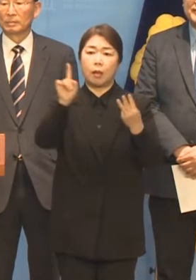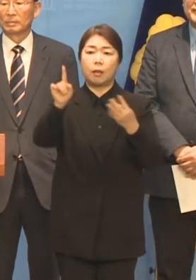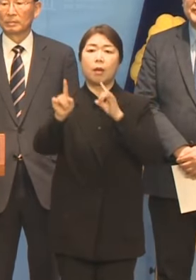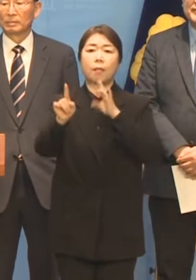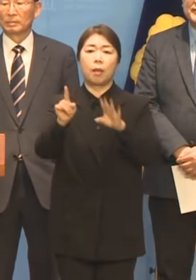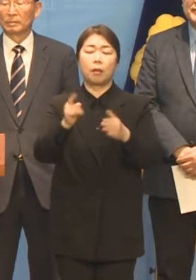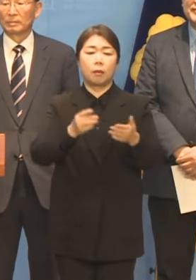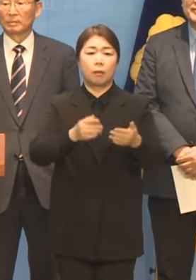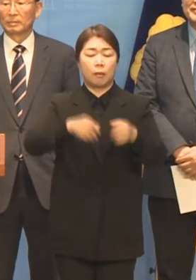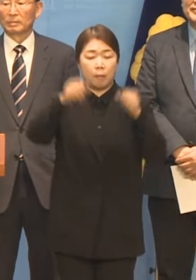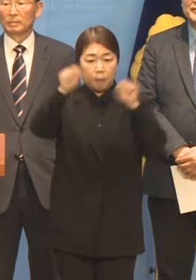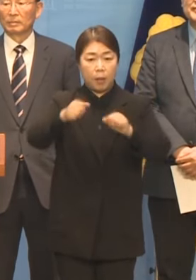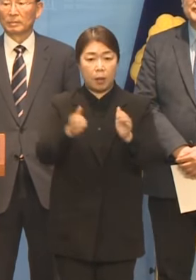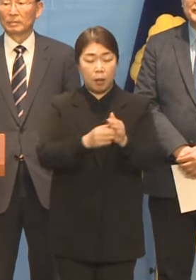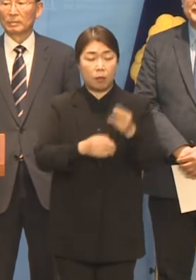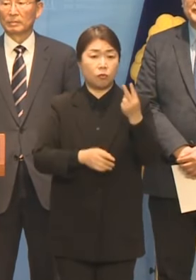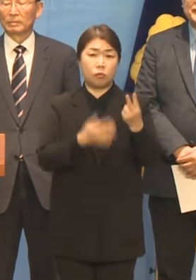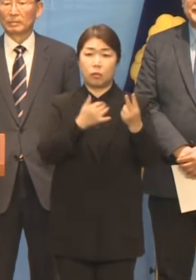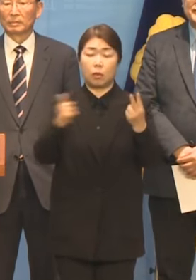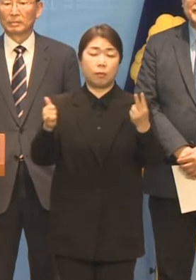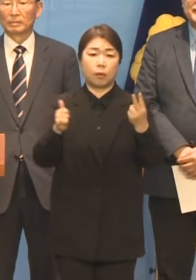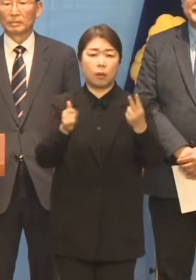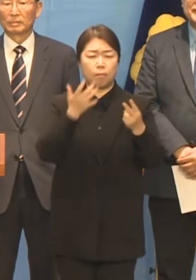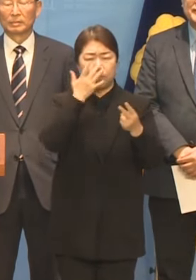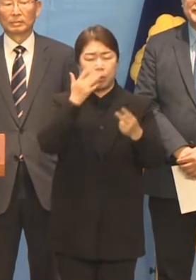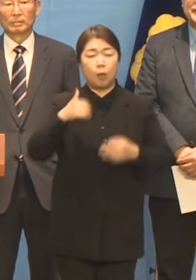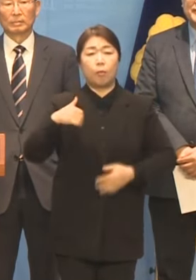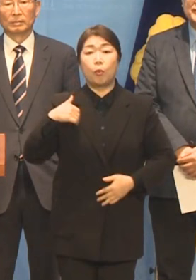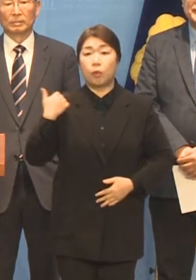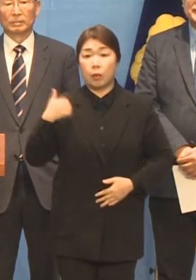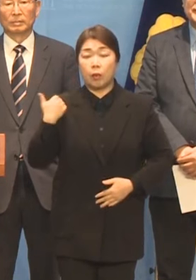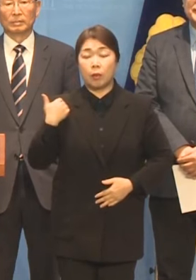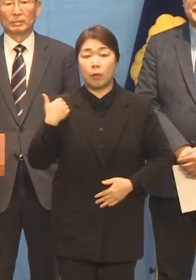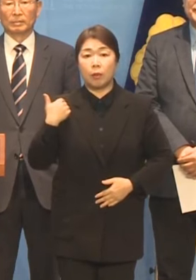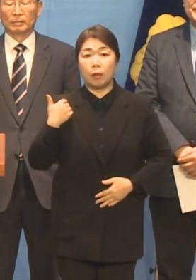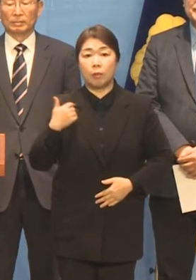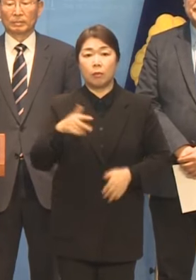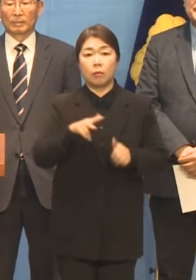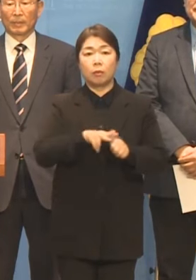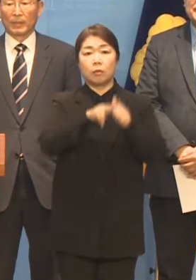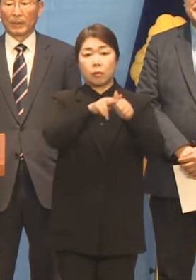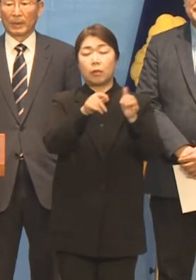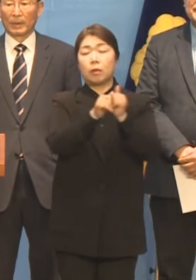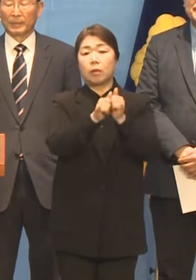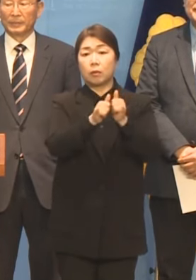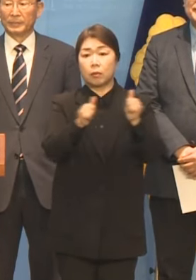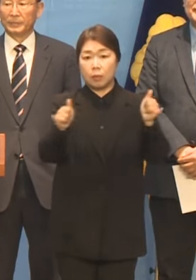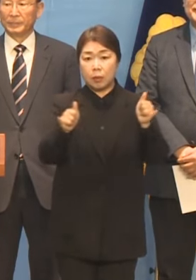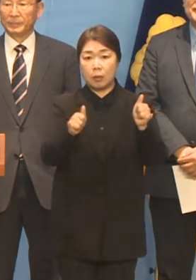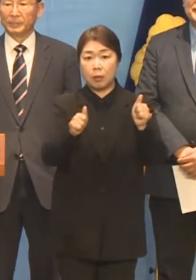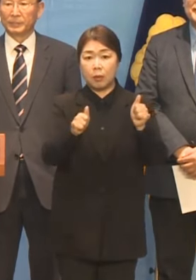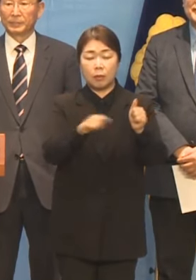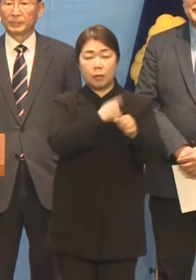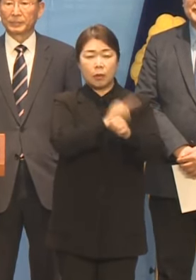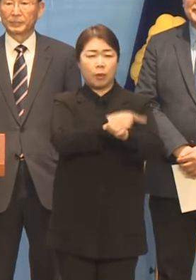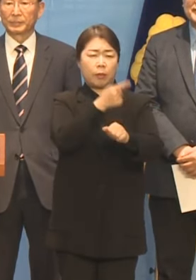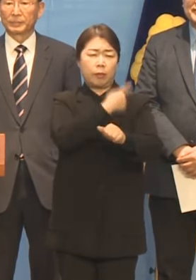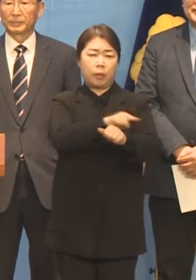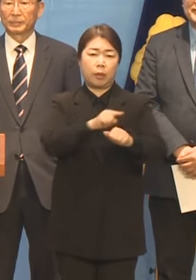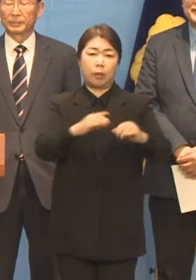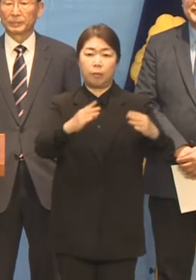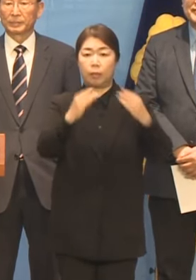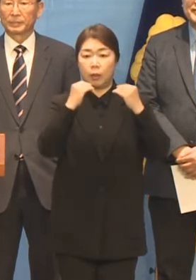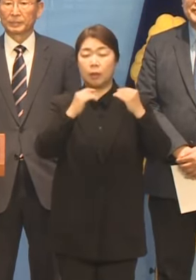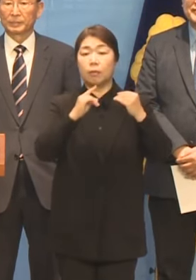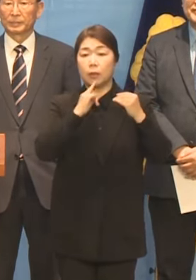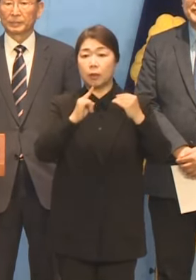두 분은 납득할 수 없는 이유로 그것도 뭐 수년전 20년 전 일을 가지고 한 분도 있고